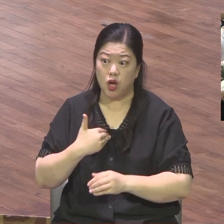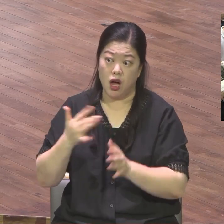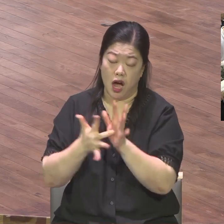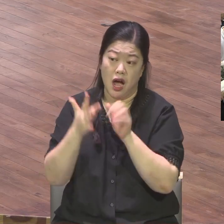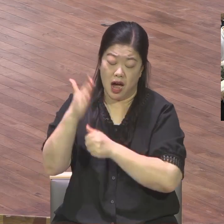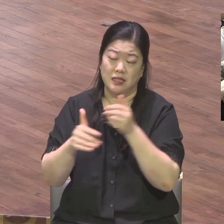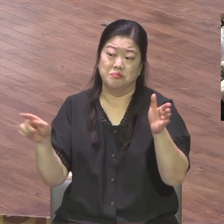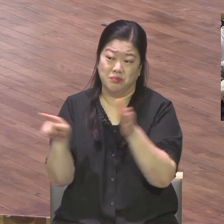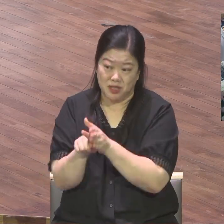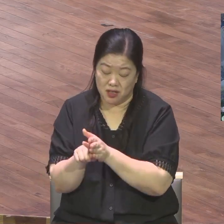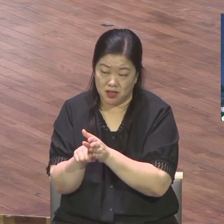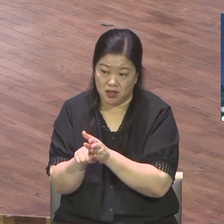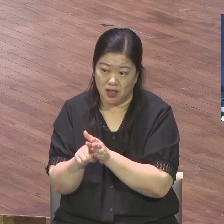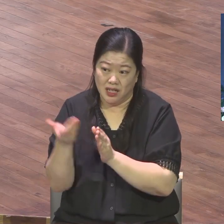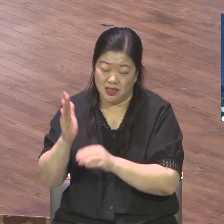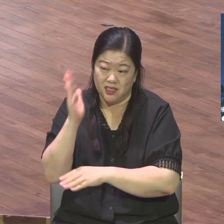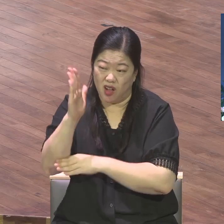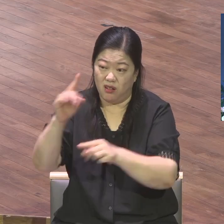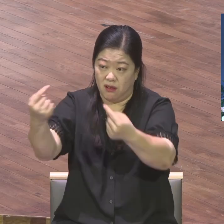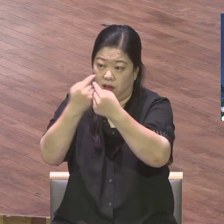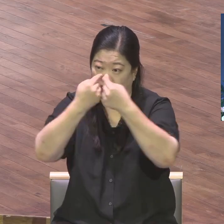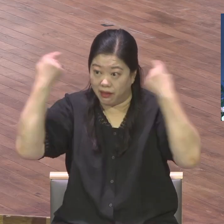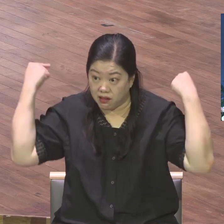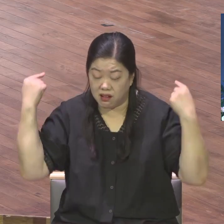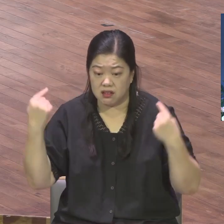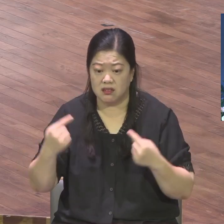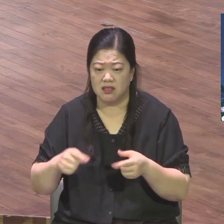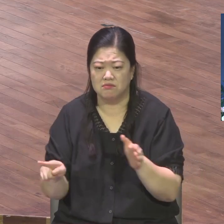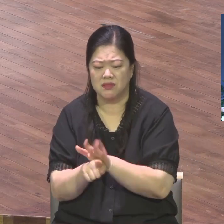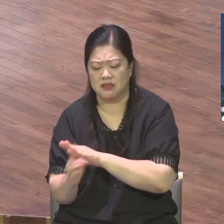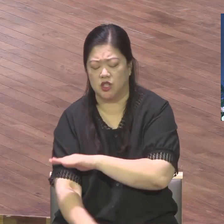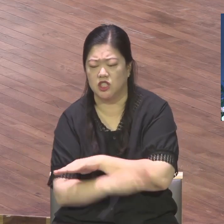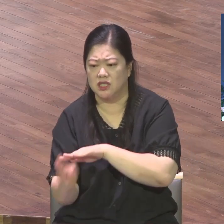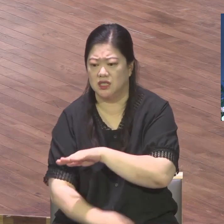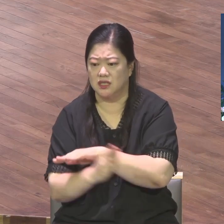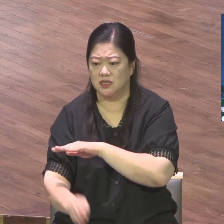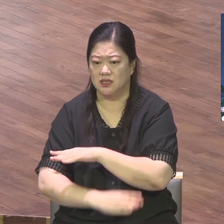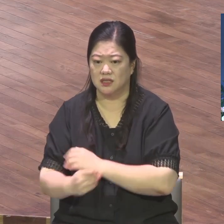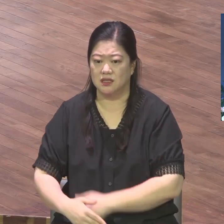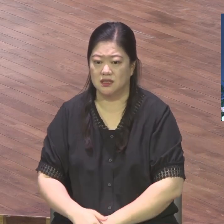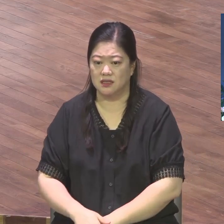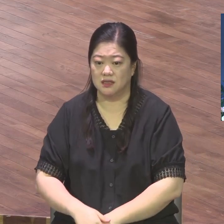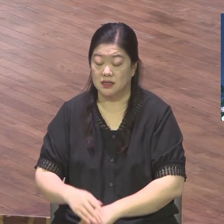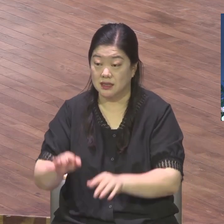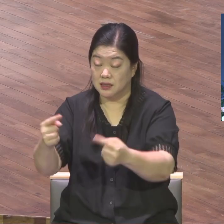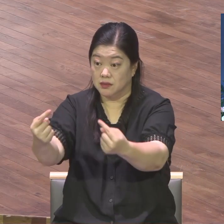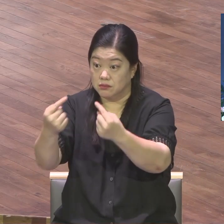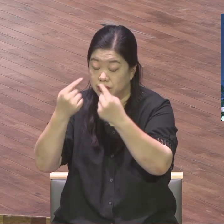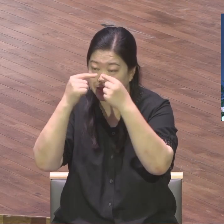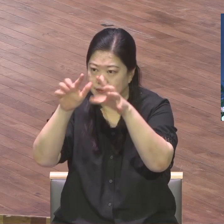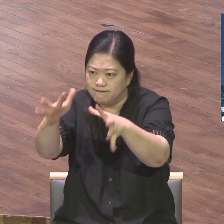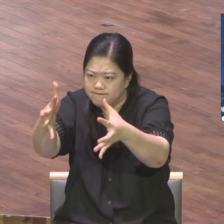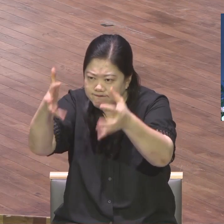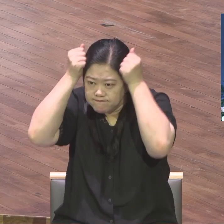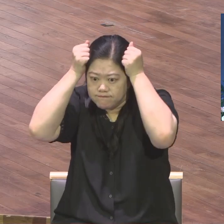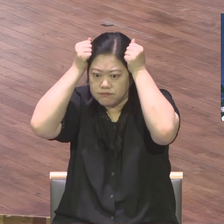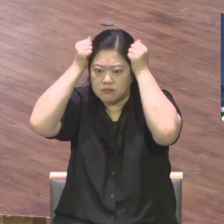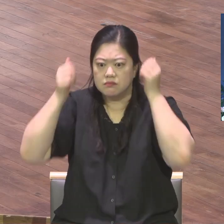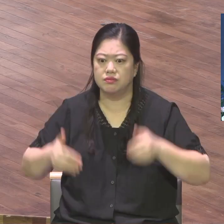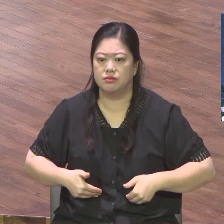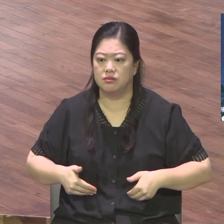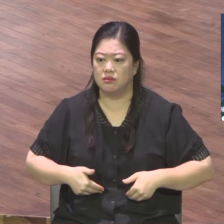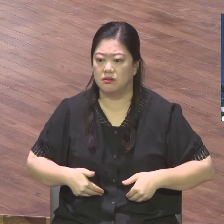예수 그분이 그리스도구나. 아, 그분이 내 인생 모든 문제 해결했구나. 이게 체험하게 되는 거라. 이게 대부분